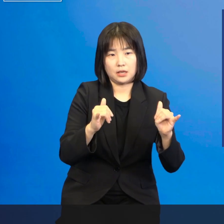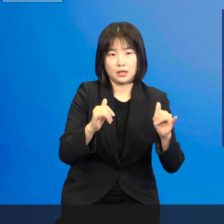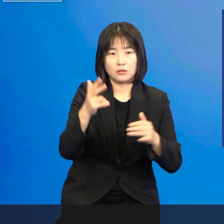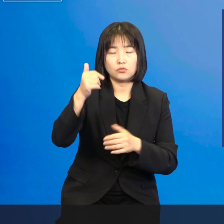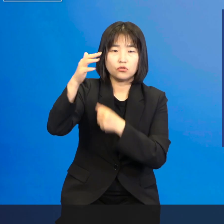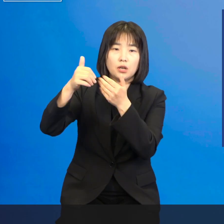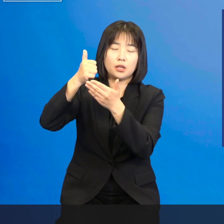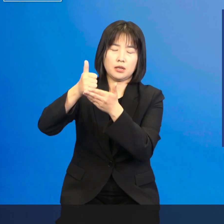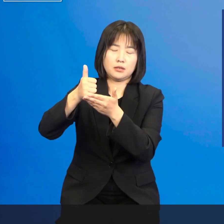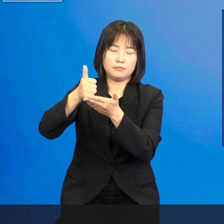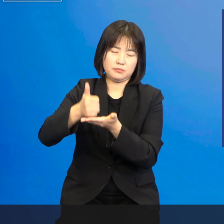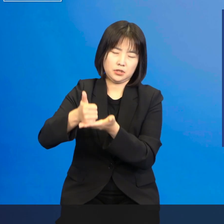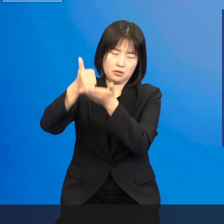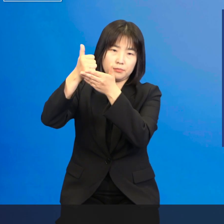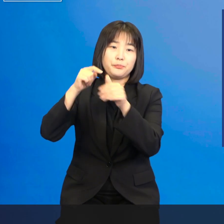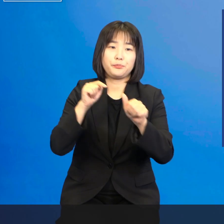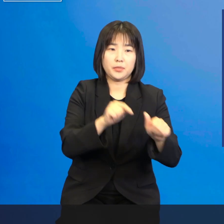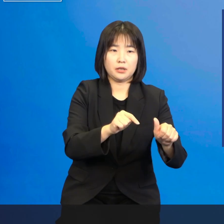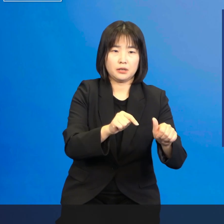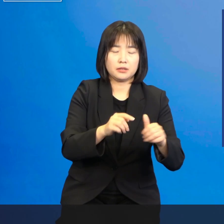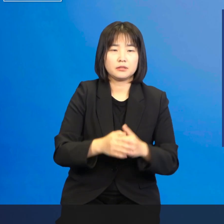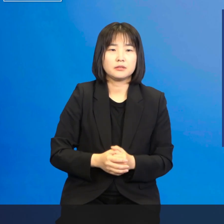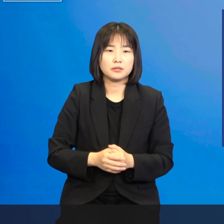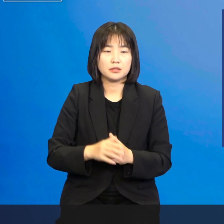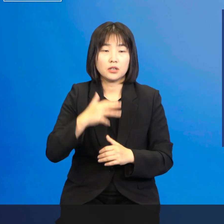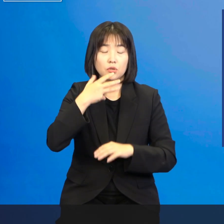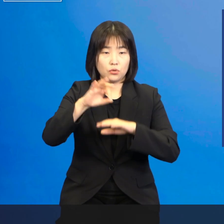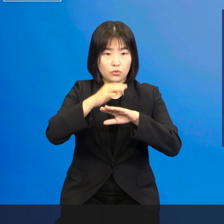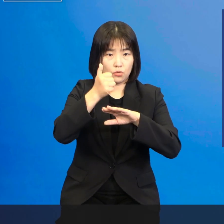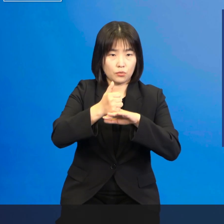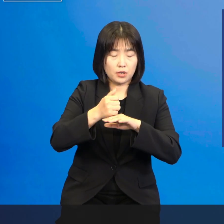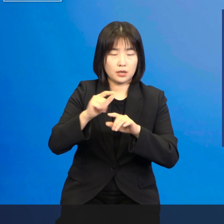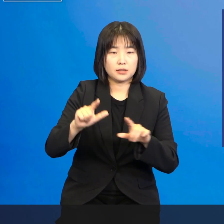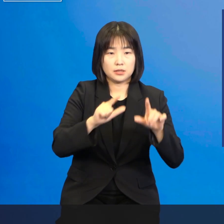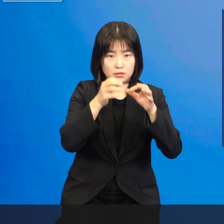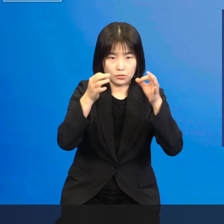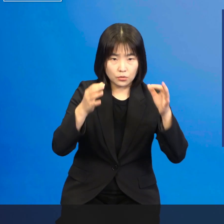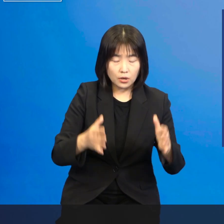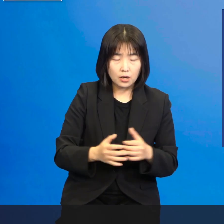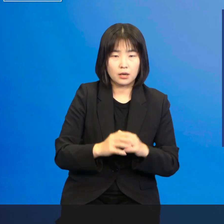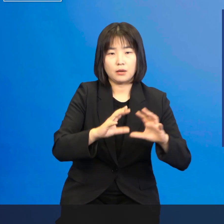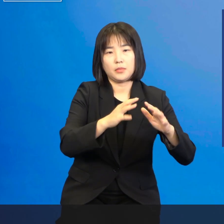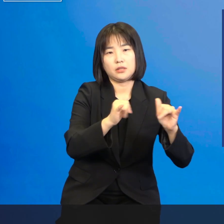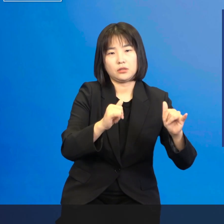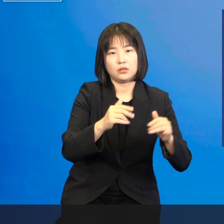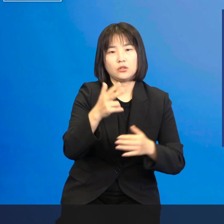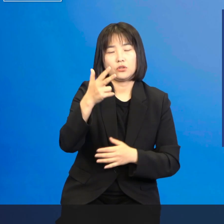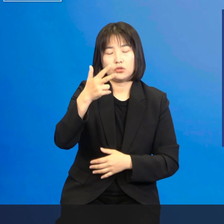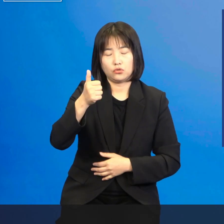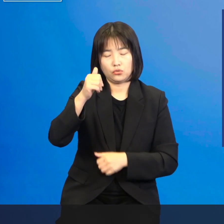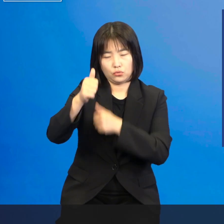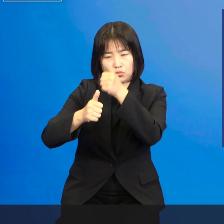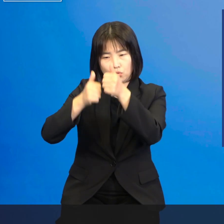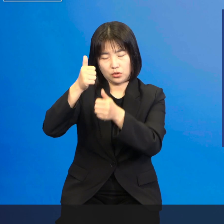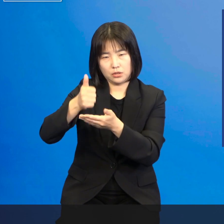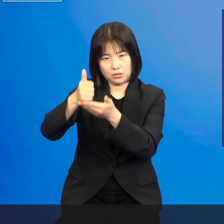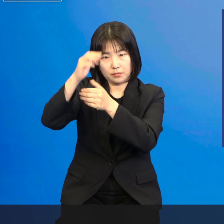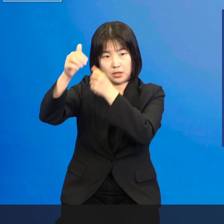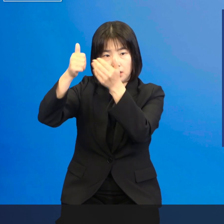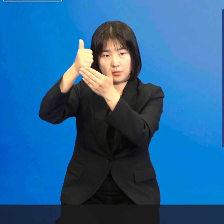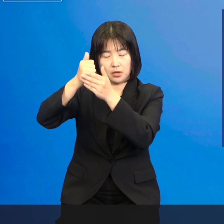주 하나님을 섬기게 하였으므로 요시야가 살아있는 동안에는 백성이 주 조상의